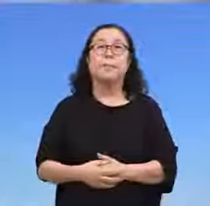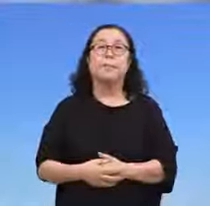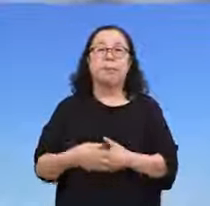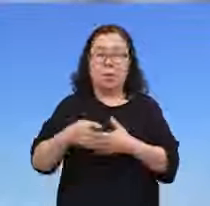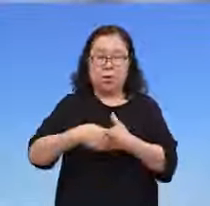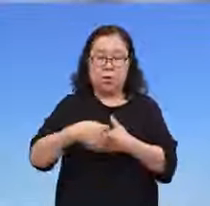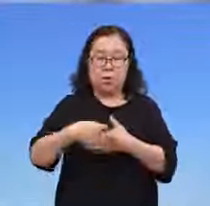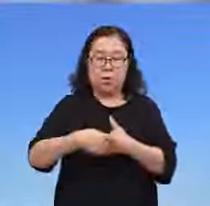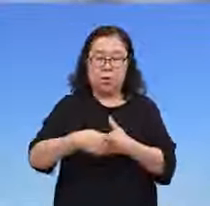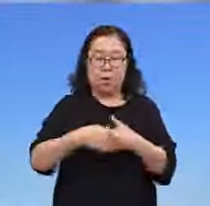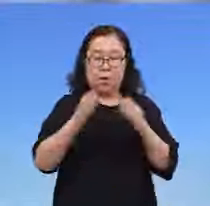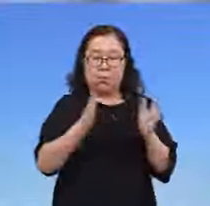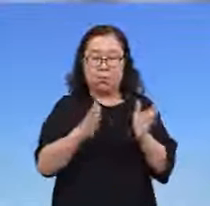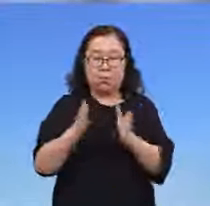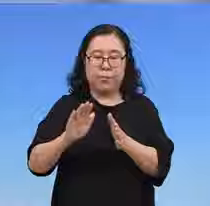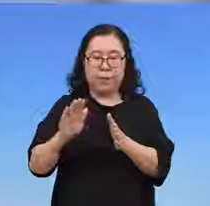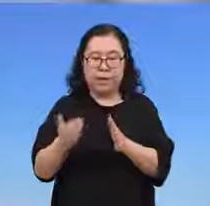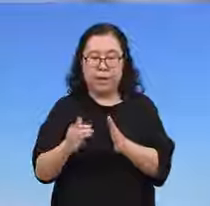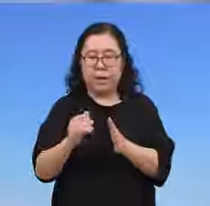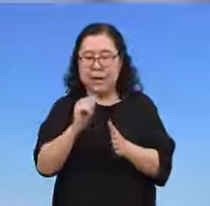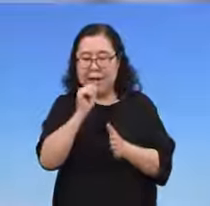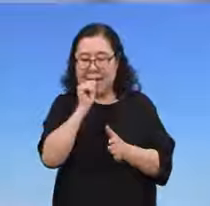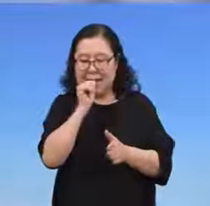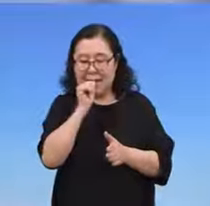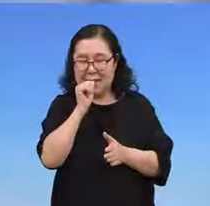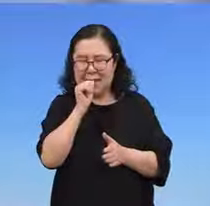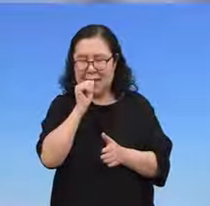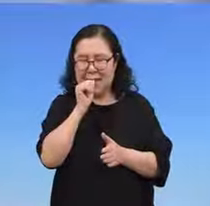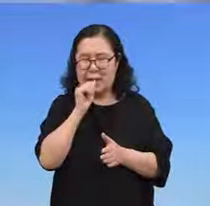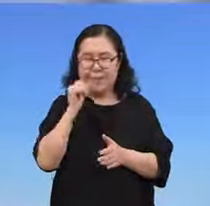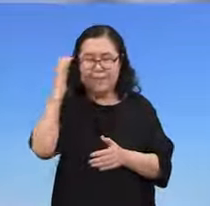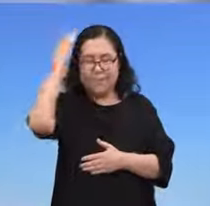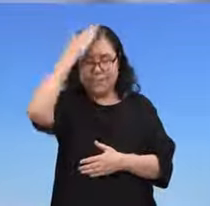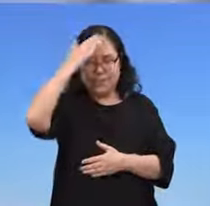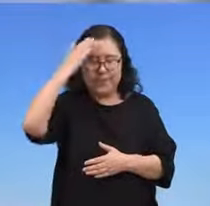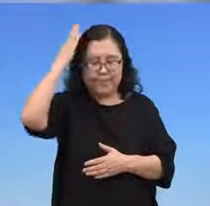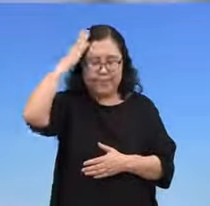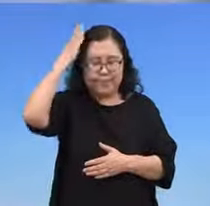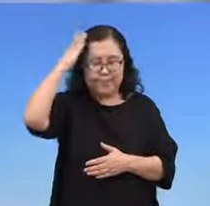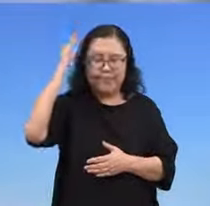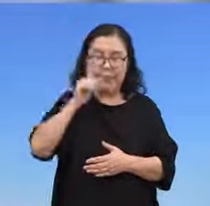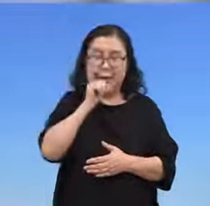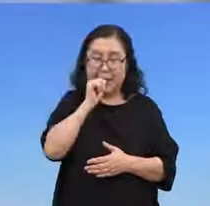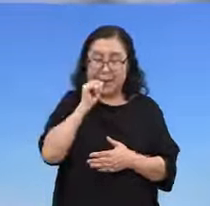외향적으로 갖추진 6종류의 전신갑주가 제대로 된 무장이 아니고요,